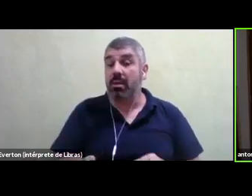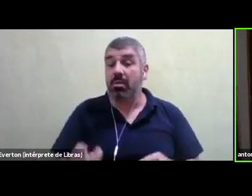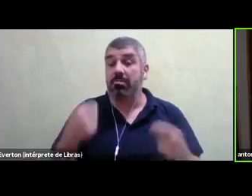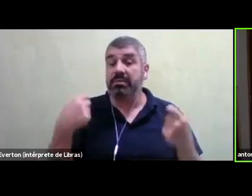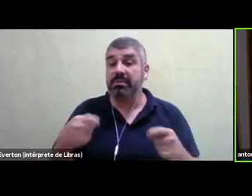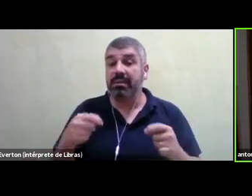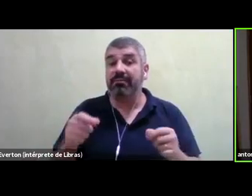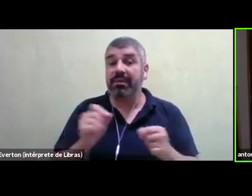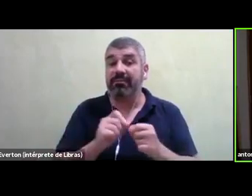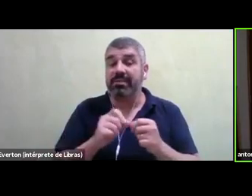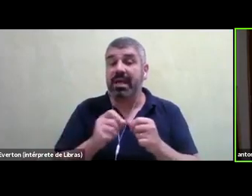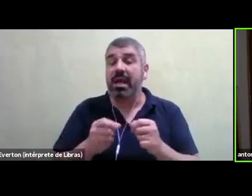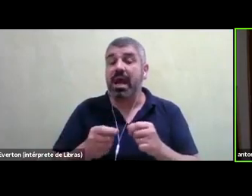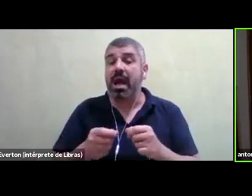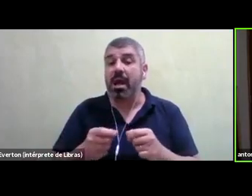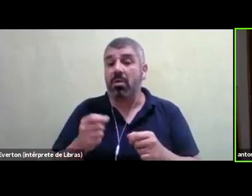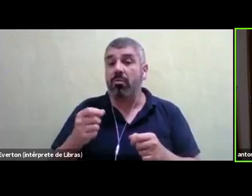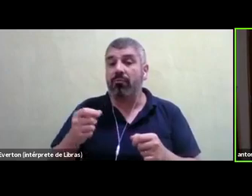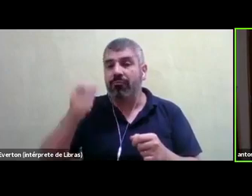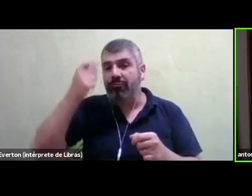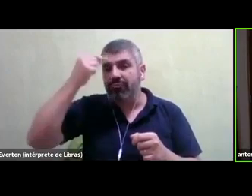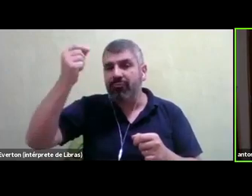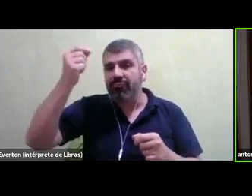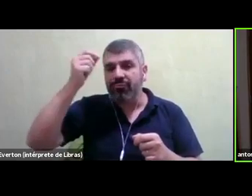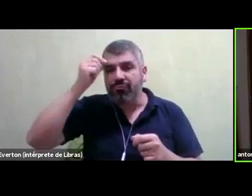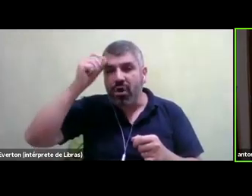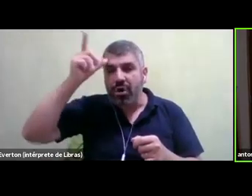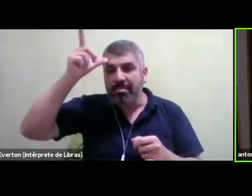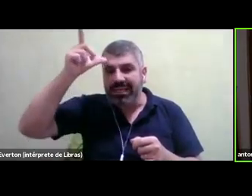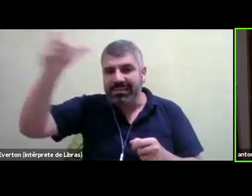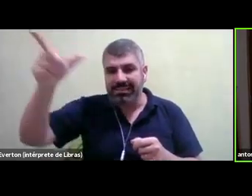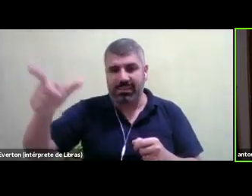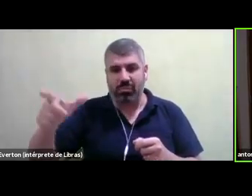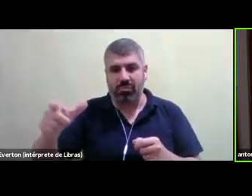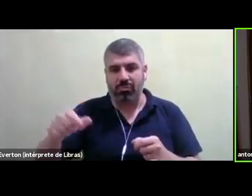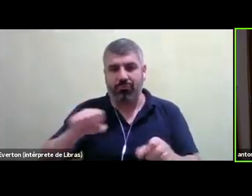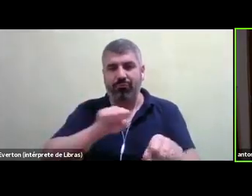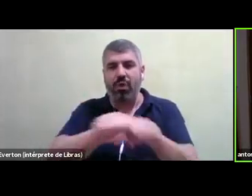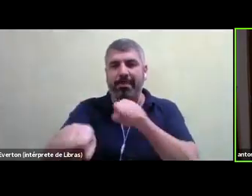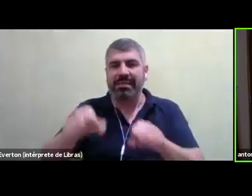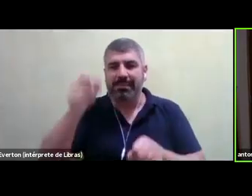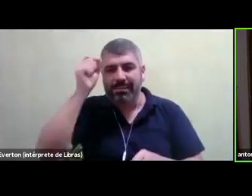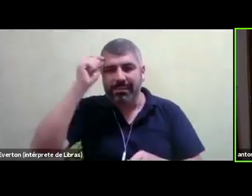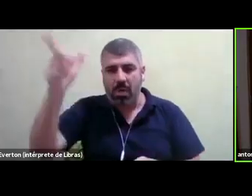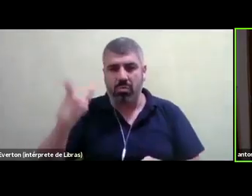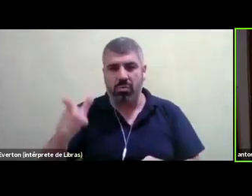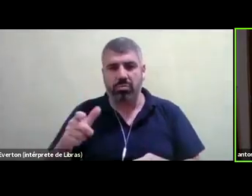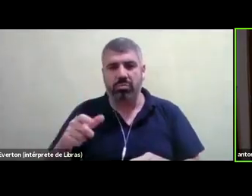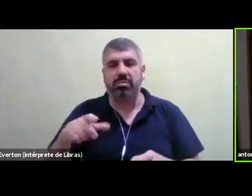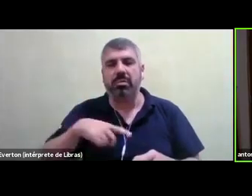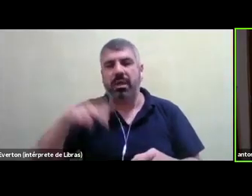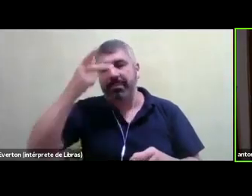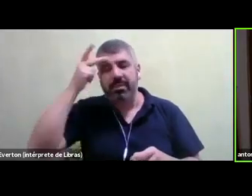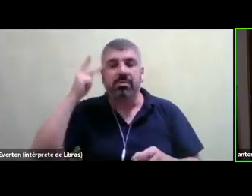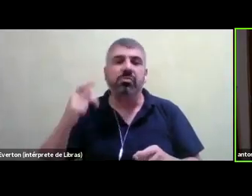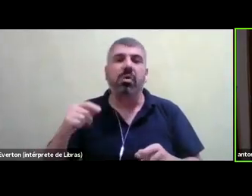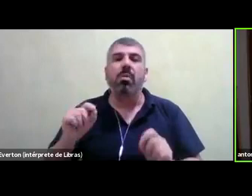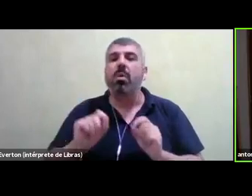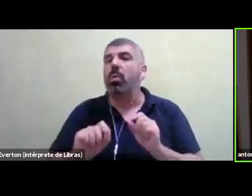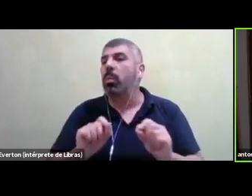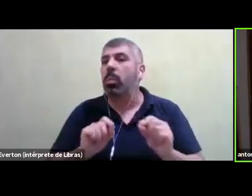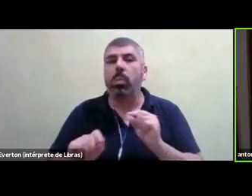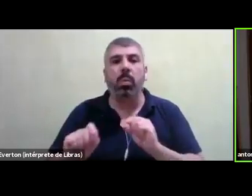propor a formação de um sujeito, né, perpassado por discursos múltiplos e que sim tem